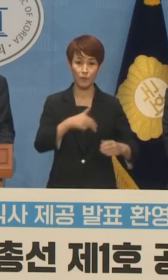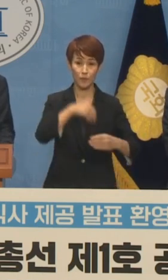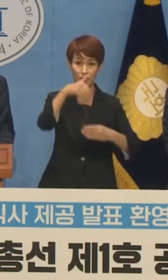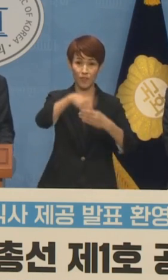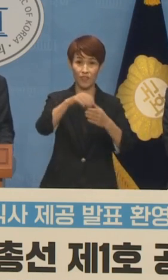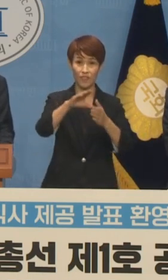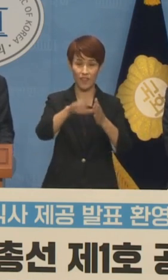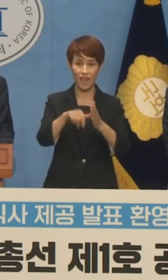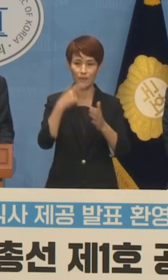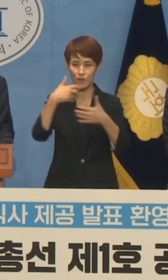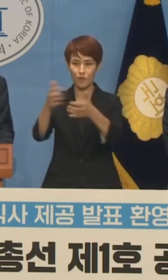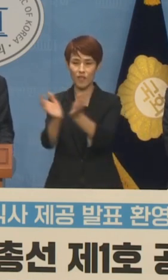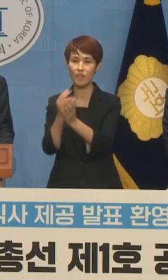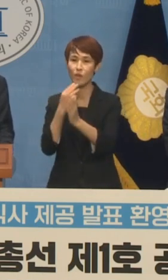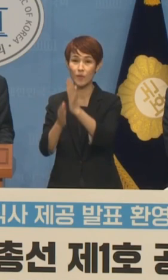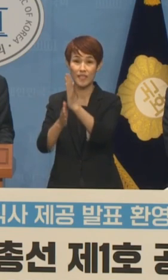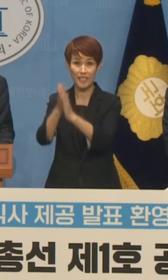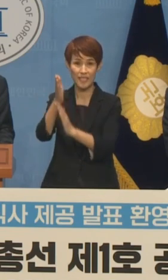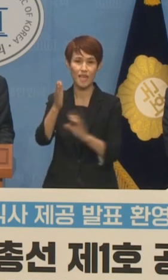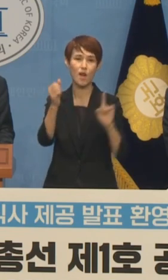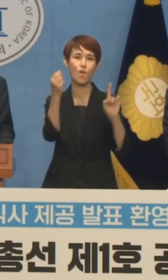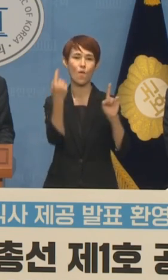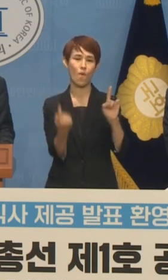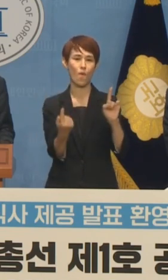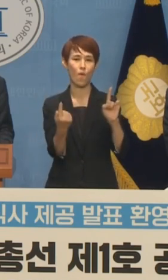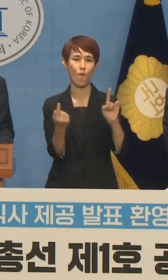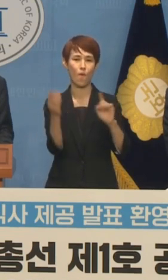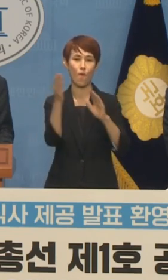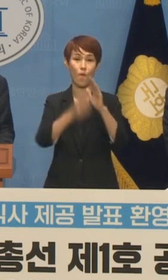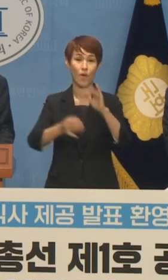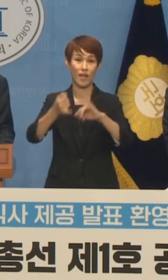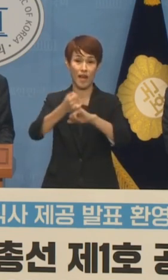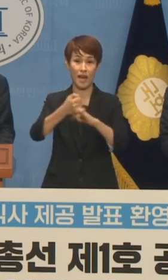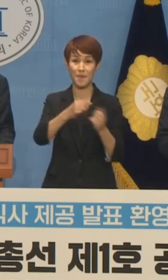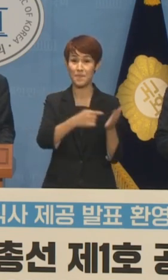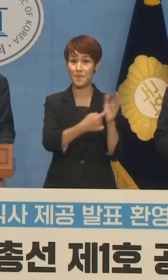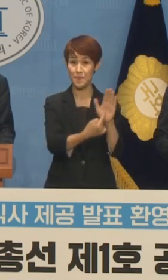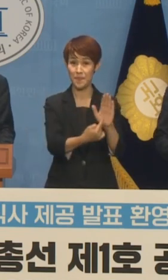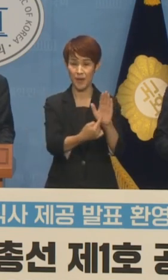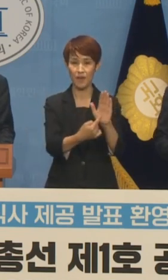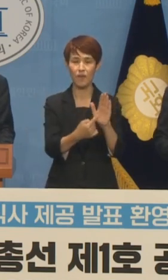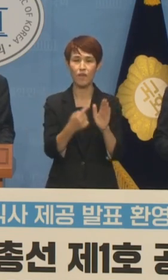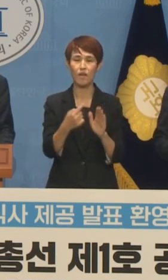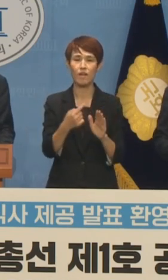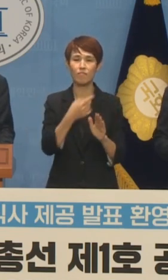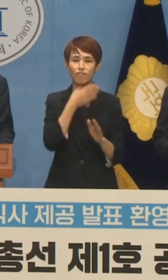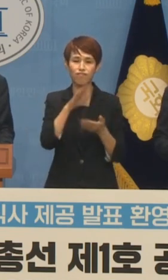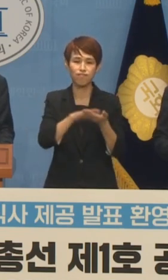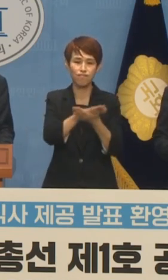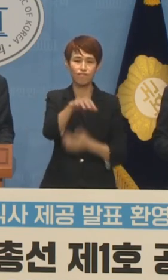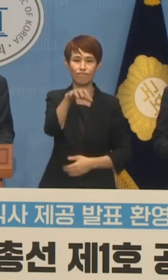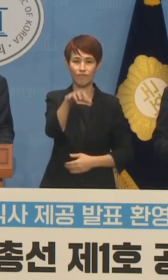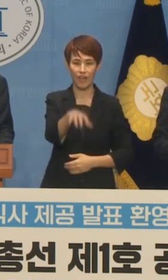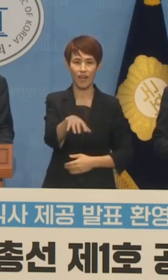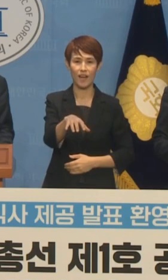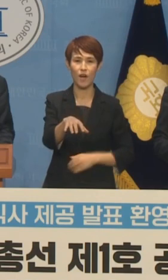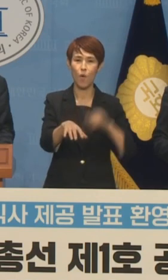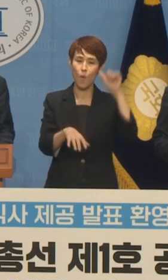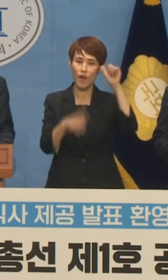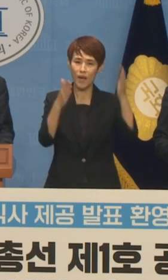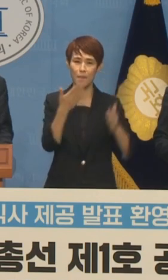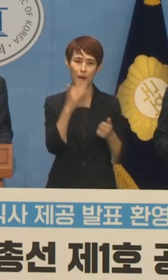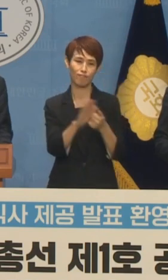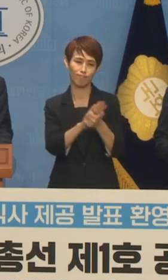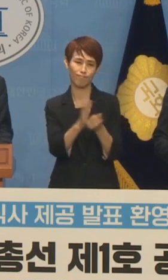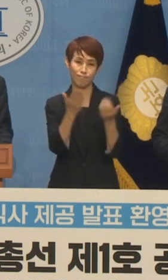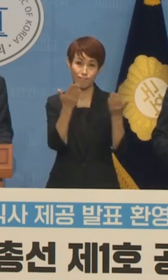과정에서 더불어민주당 서울시당에서 제1호 공약으로 발표했던 경로당 주 5일 밥상에 관해서 최근